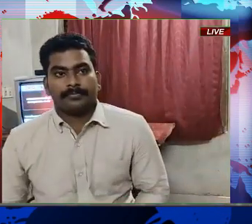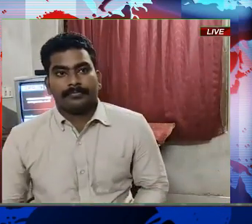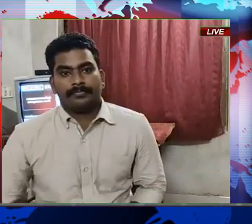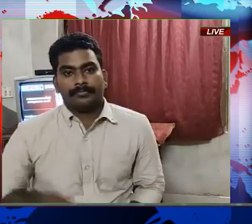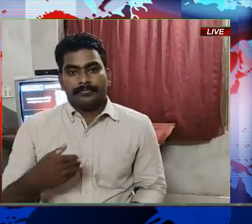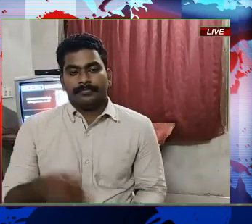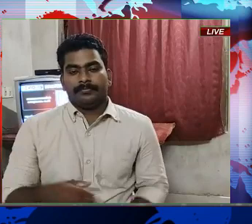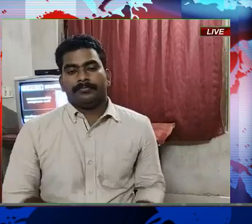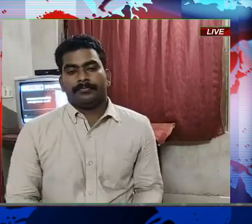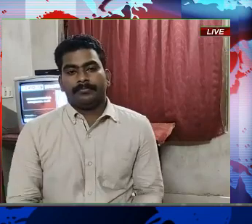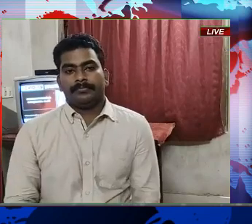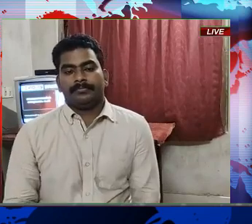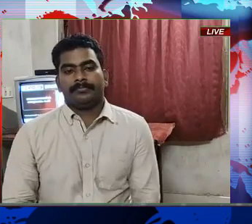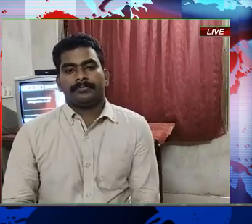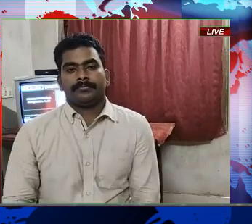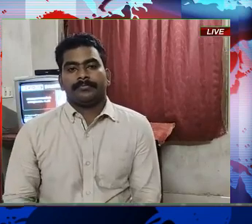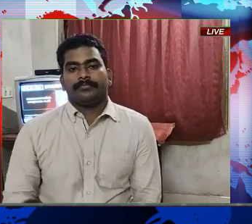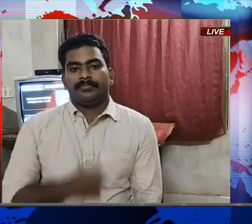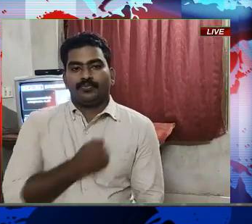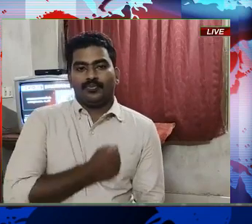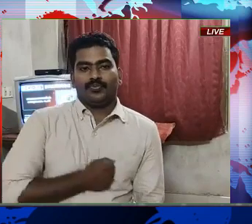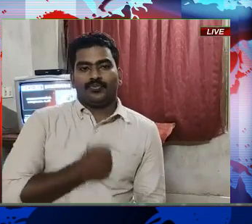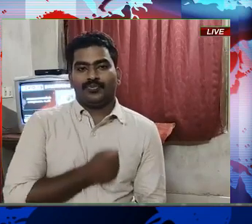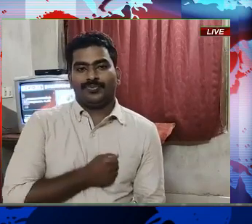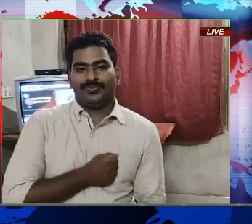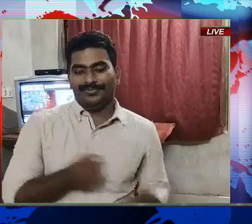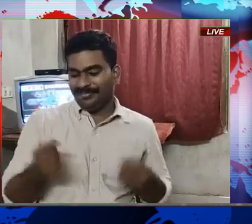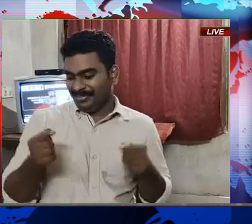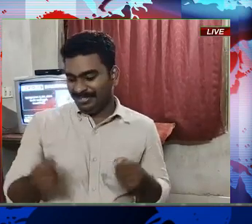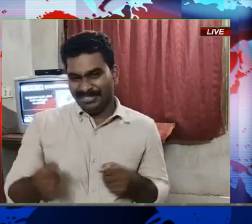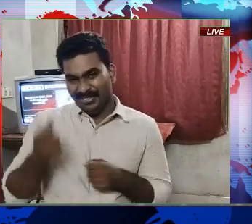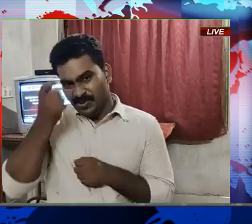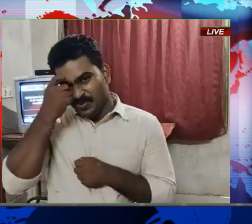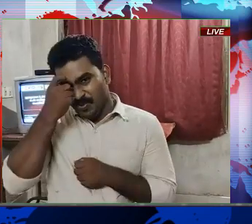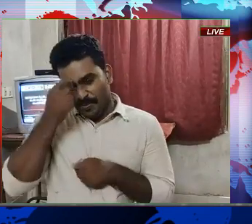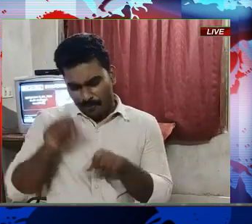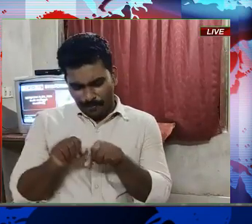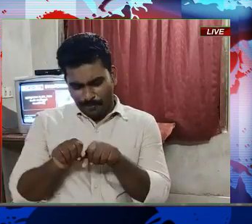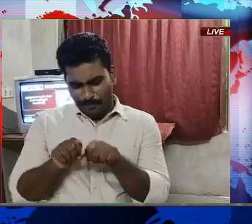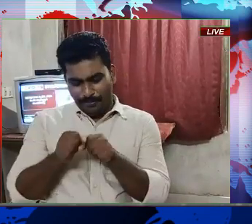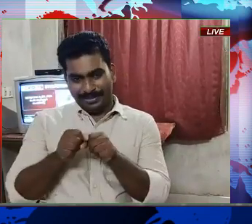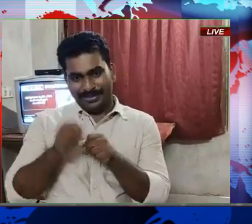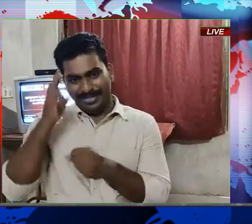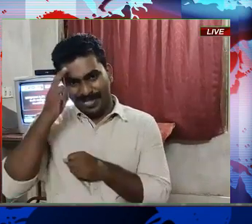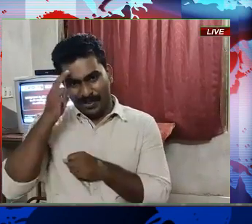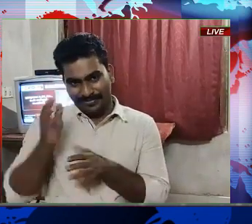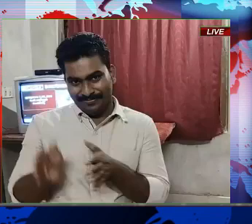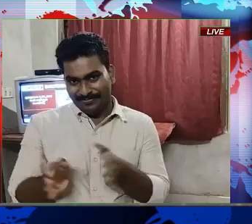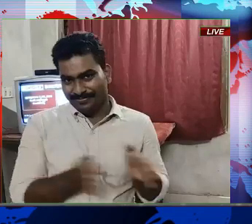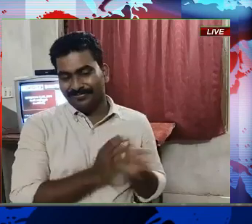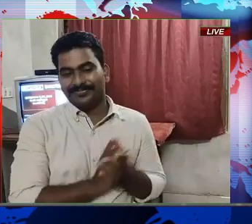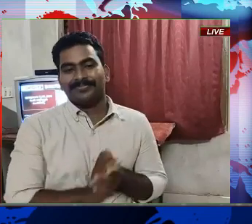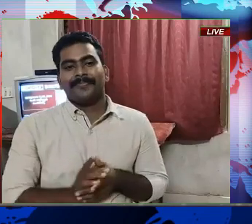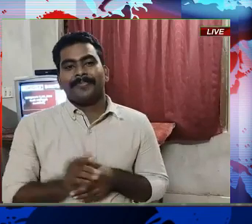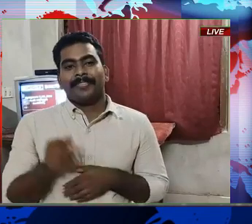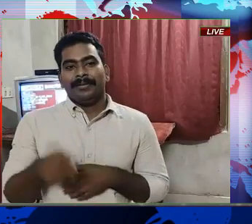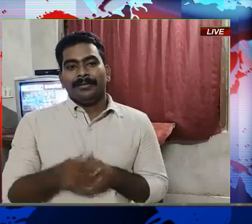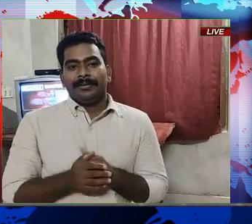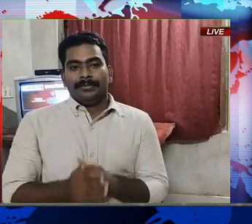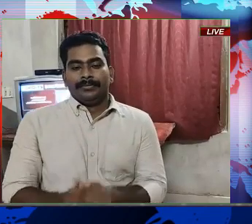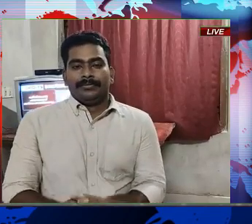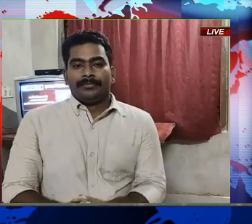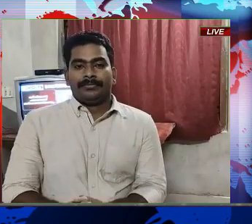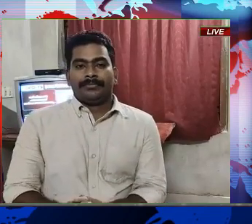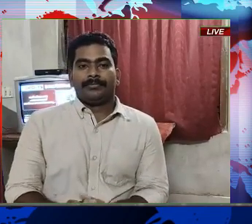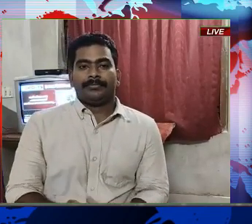ആൾ, ഇതൊക്കെയാണെങ്കിൽ വേഗം തന്നെ അദ്ദേഹത്തെ ബാധിക്കും. അങ്ങനെയുള്ള ആളുകൾ നമ്മുടെ സമൂഹത്തിൽ ധാരാളമല്ലേ. അവർ ഇതൊക്കെ വകവെച്ച്